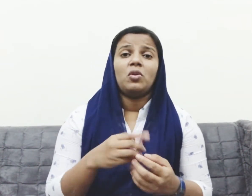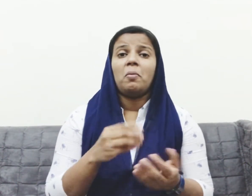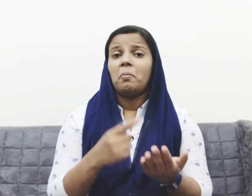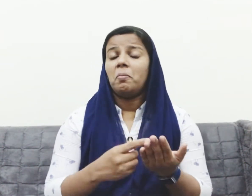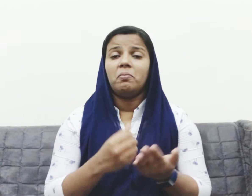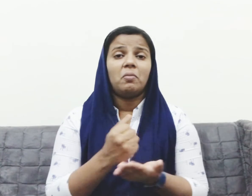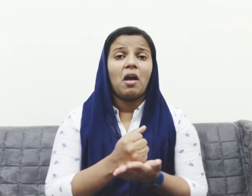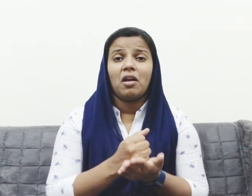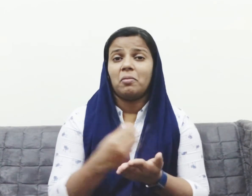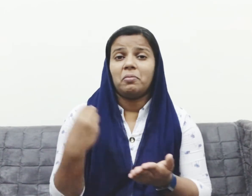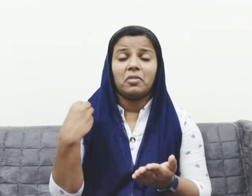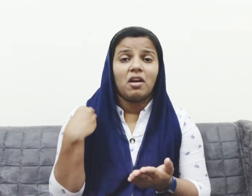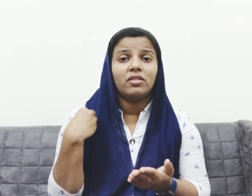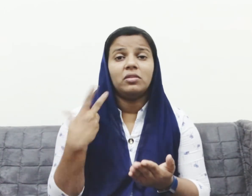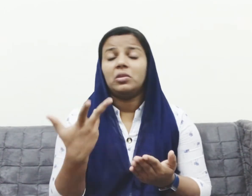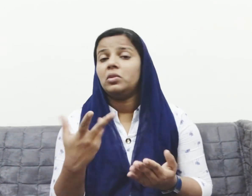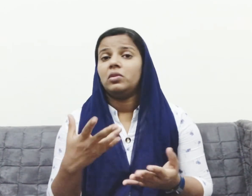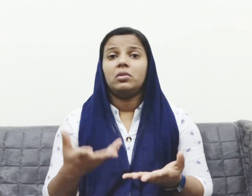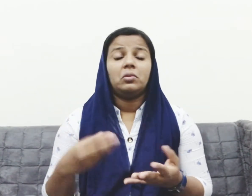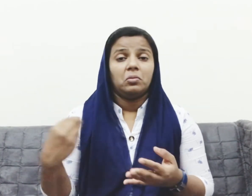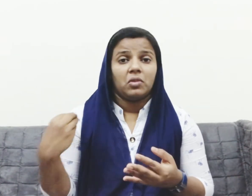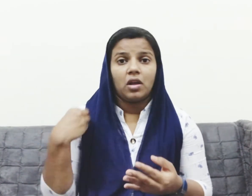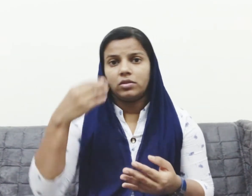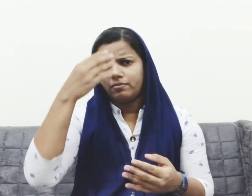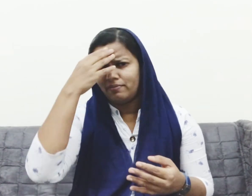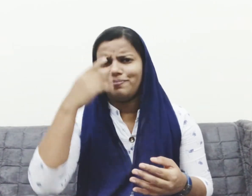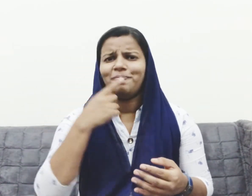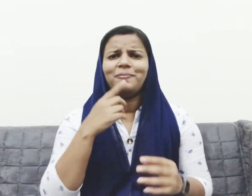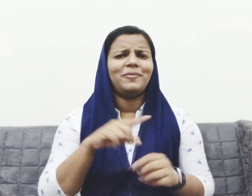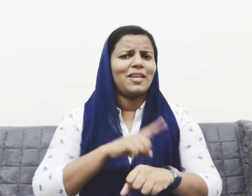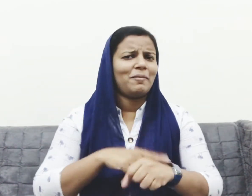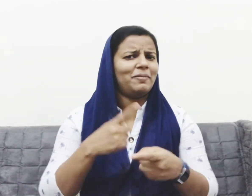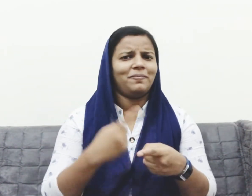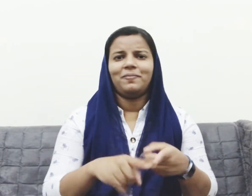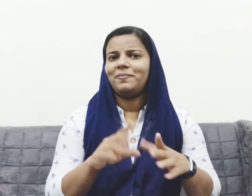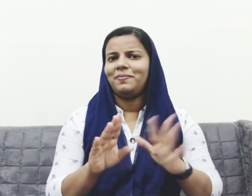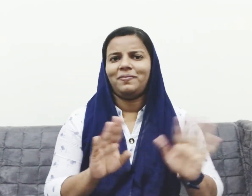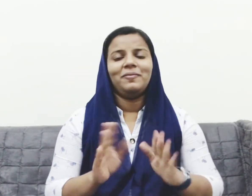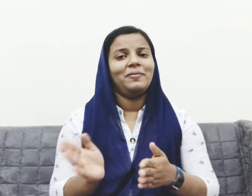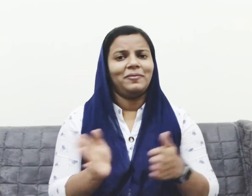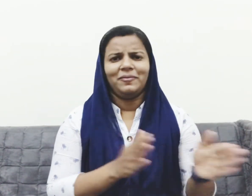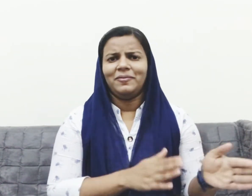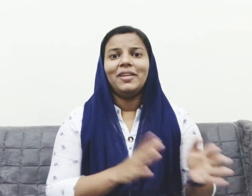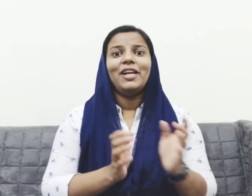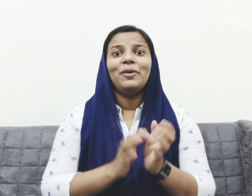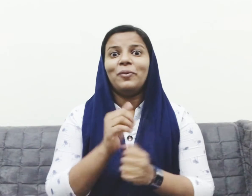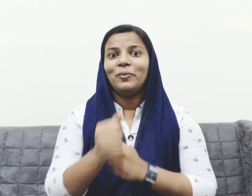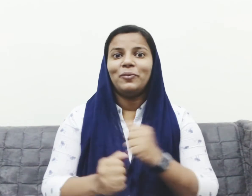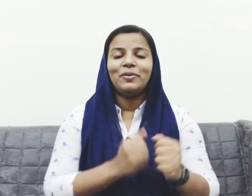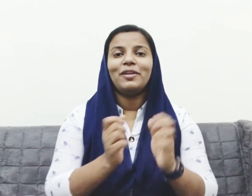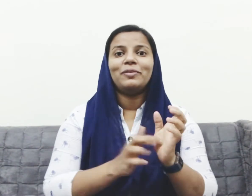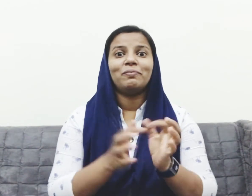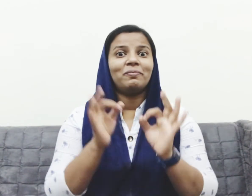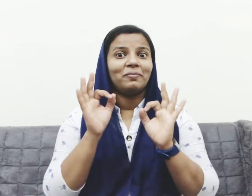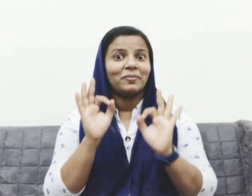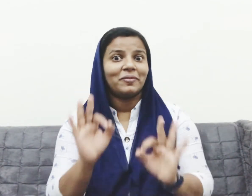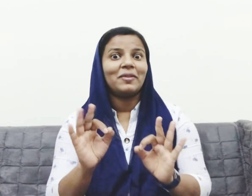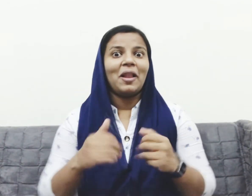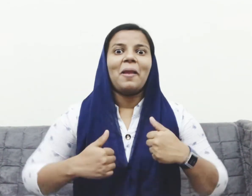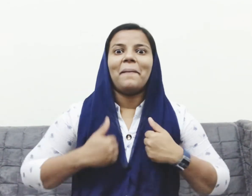അല്ലെങ്കിൽ ബാങ്കുകാർ അങ്ങനെ പറഞ്ഞല്ലോ, വിഷയം ഇങ്ങനെയാണല്ലോ, കഠിനമായി പോയി എന്ന് പറഞ്ഞ് സമയം കളയാതെ ഓ ഓടിച്ചല്ലേ, നല്ല മഹാപുരോഹിതനല്ലേ